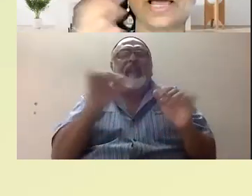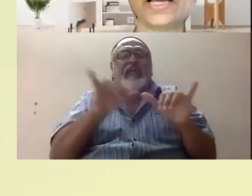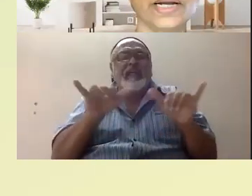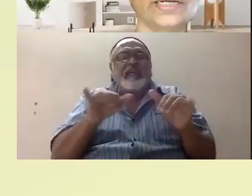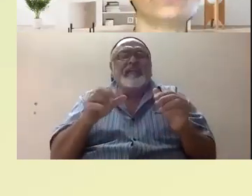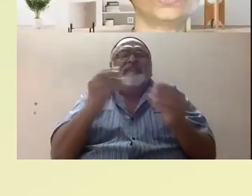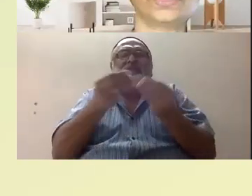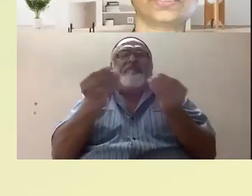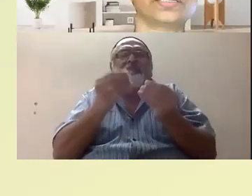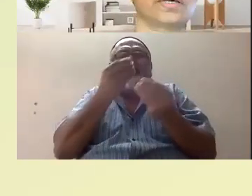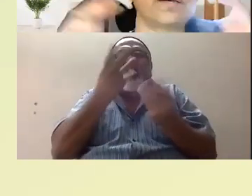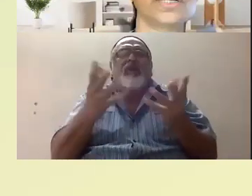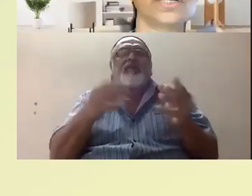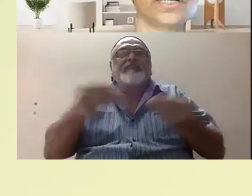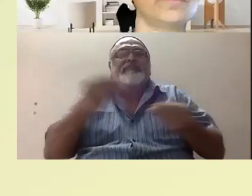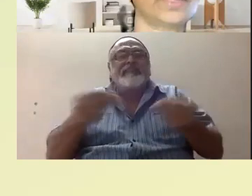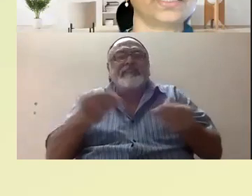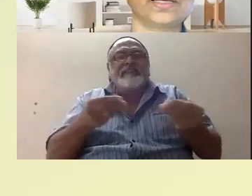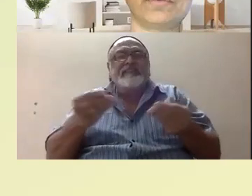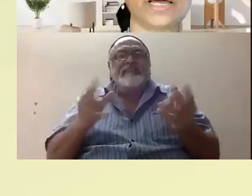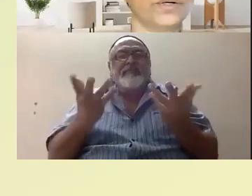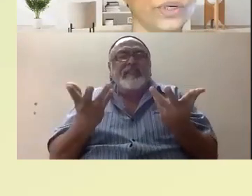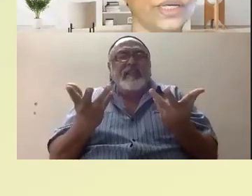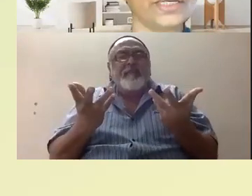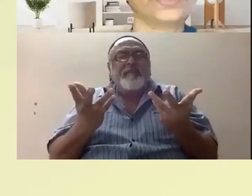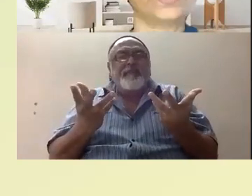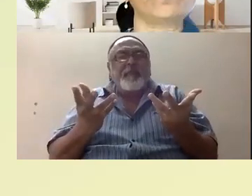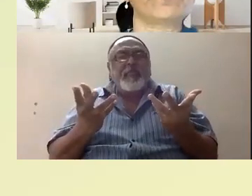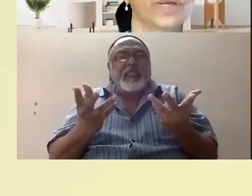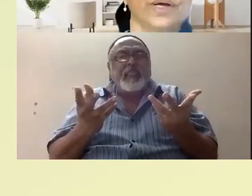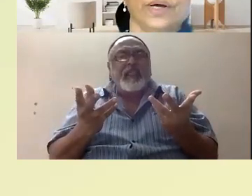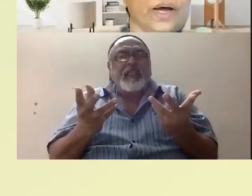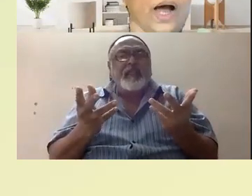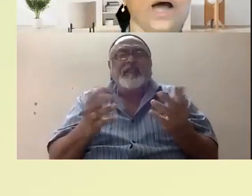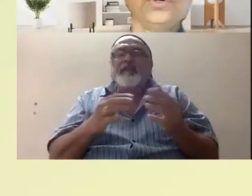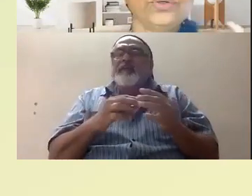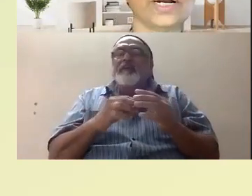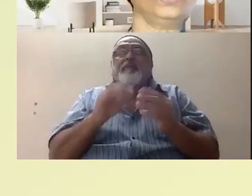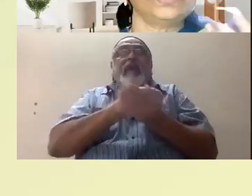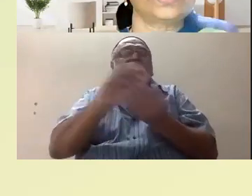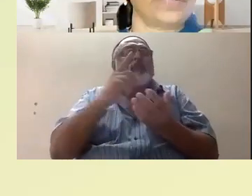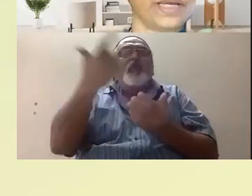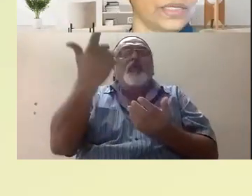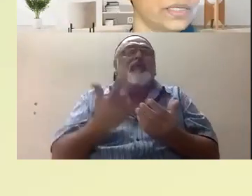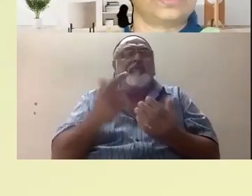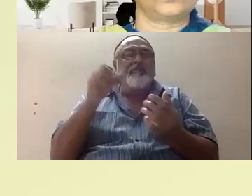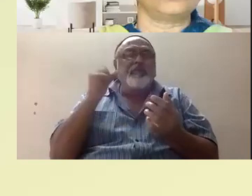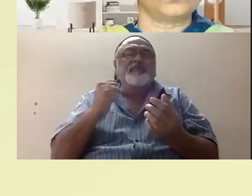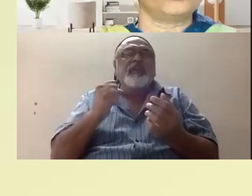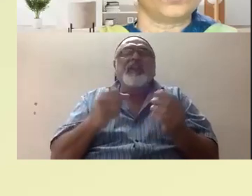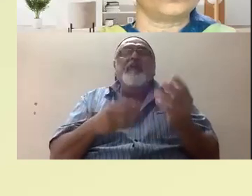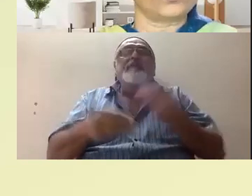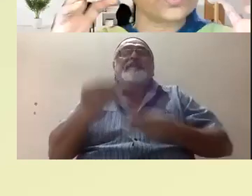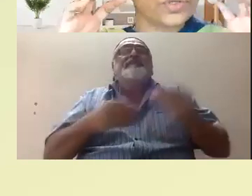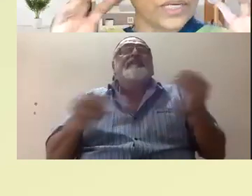हैं, lack credit worthiness, हमेशा हम कहते हैं bank loan नहीं देती है, how to run enterprise नहीं